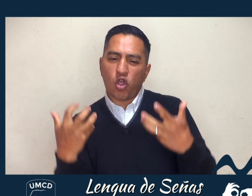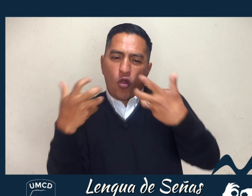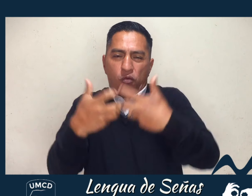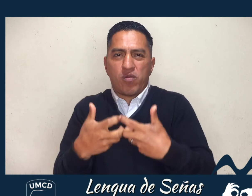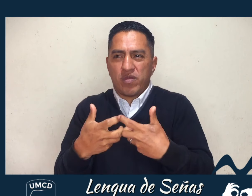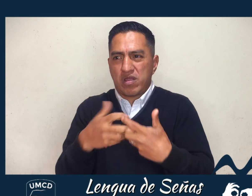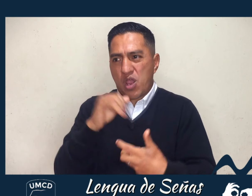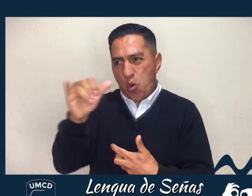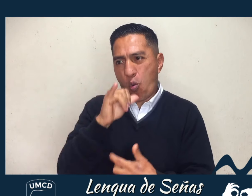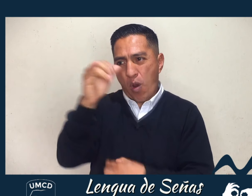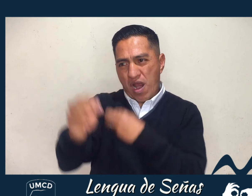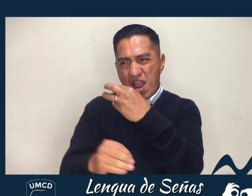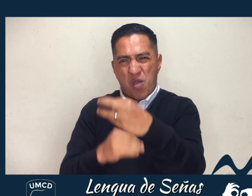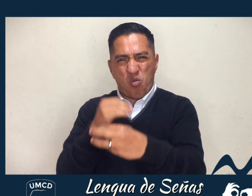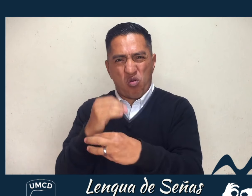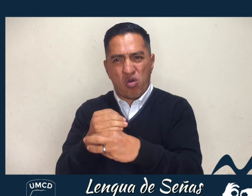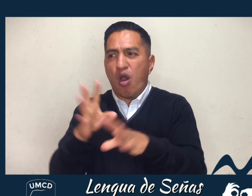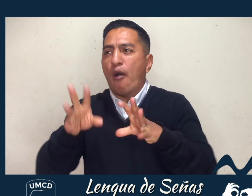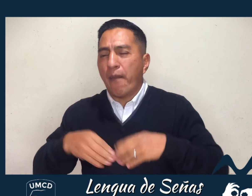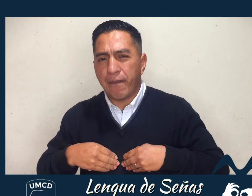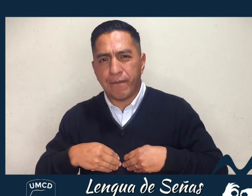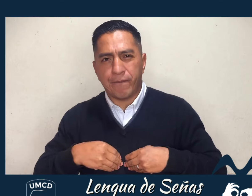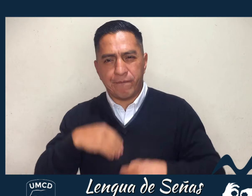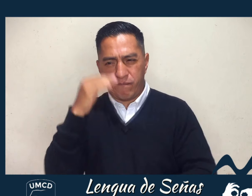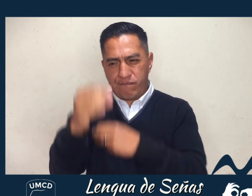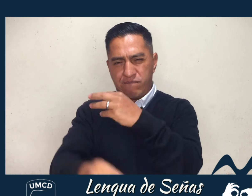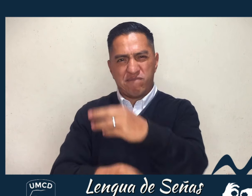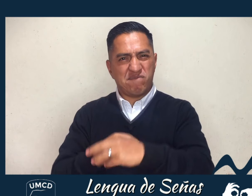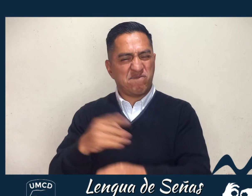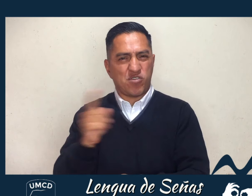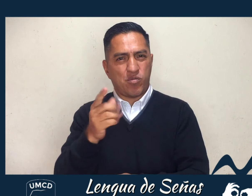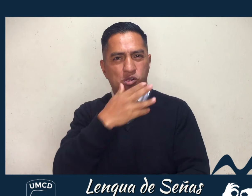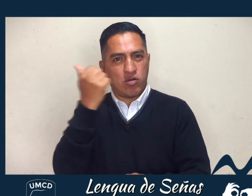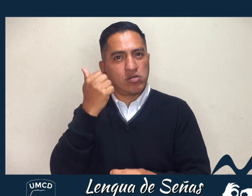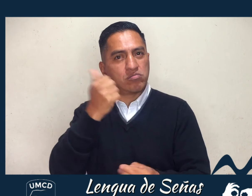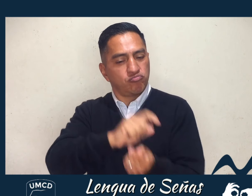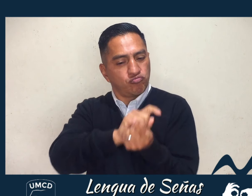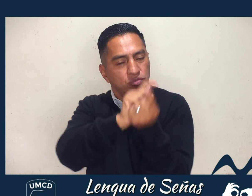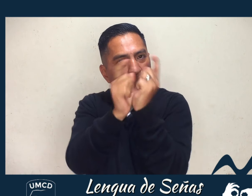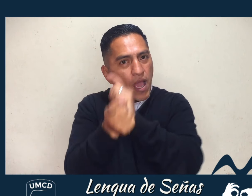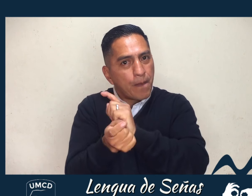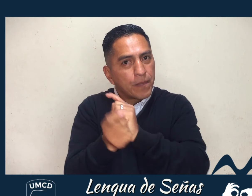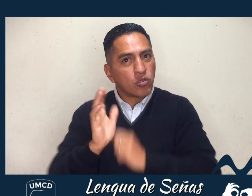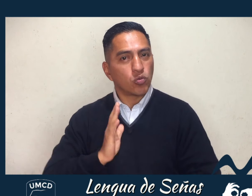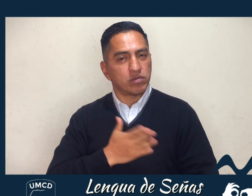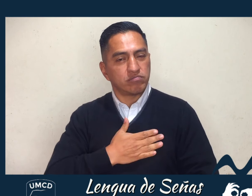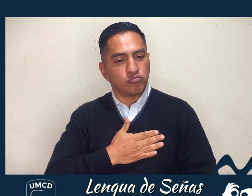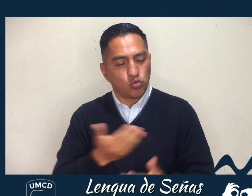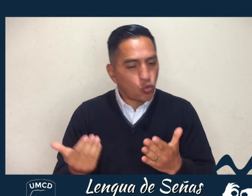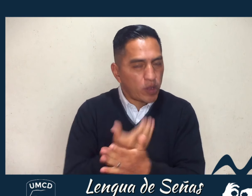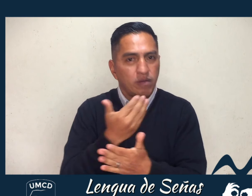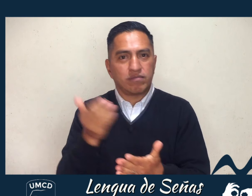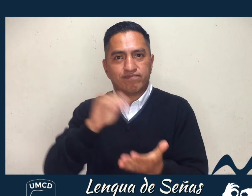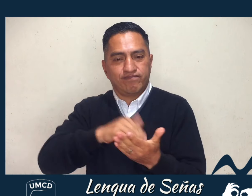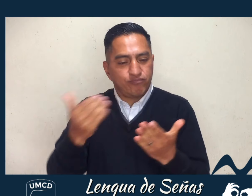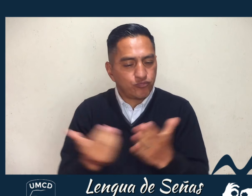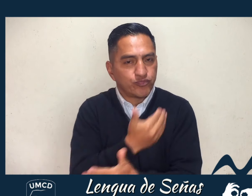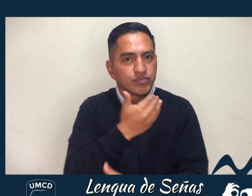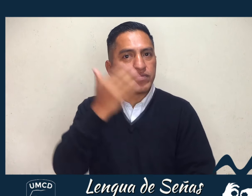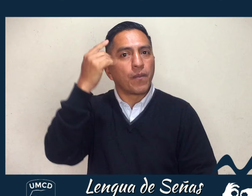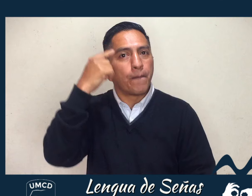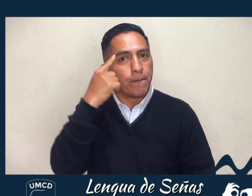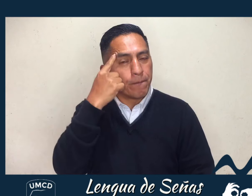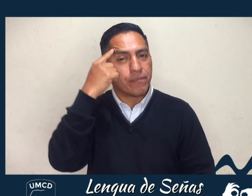mundo y en cambio a producir un cambio en nuestra vida a través de la renovación de nuestro entendimiento. Pues